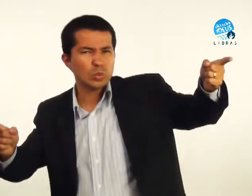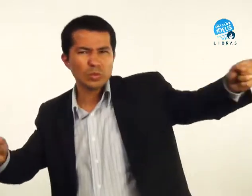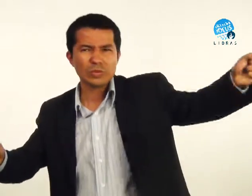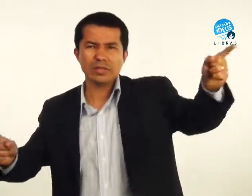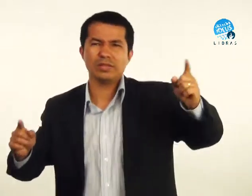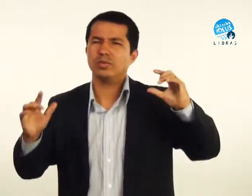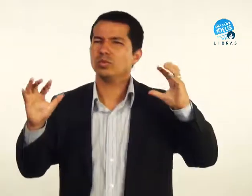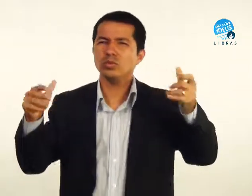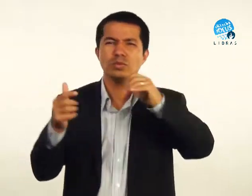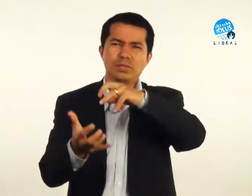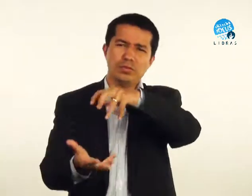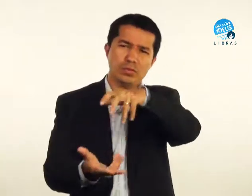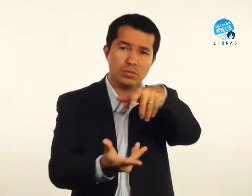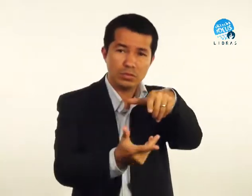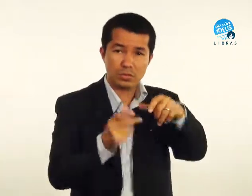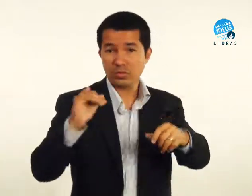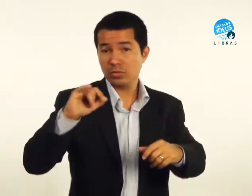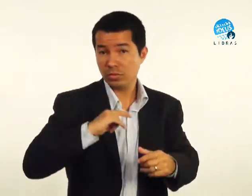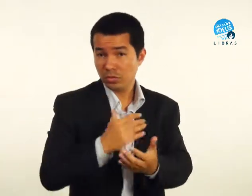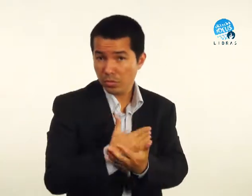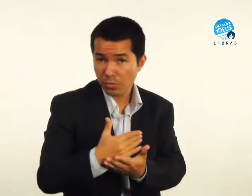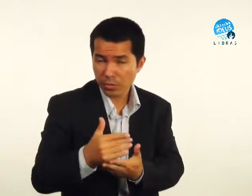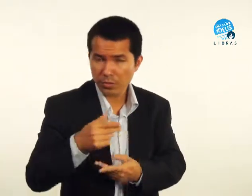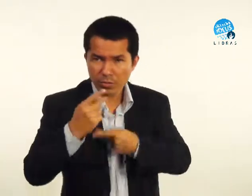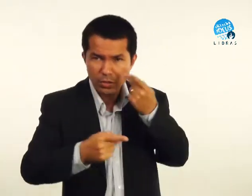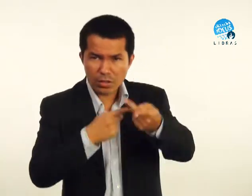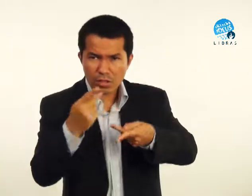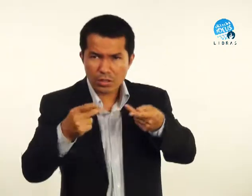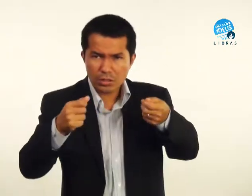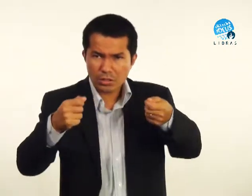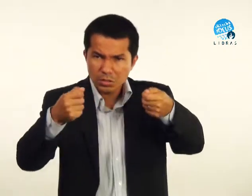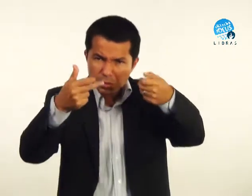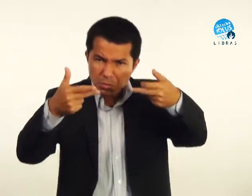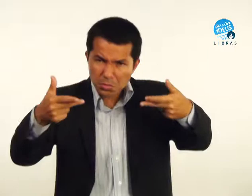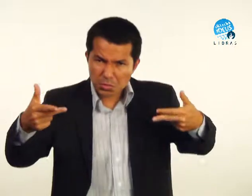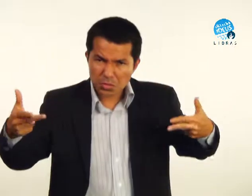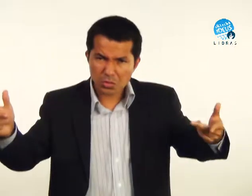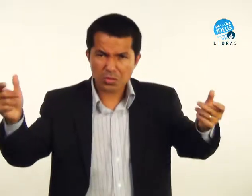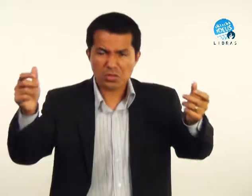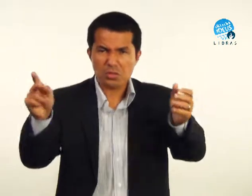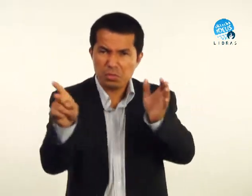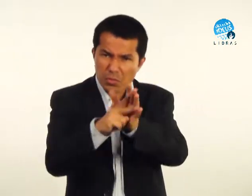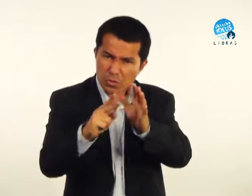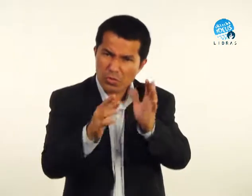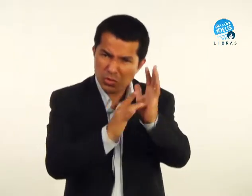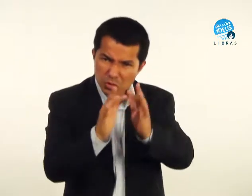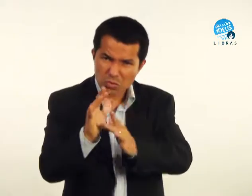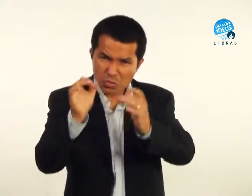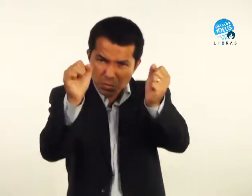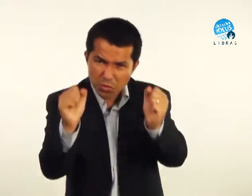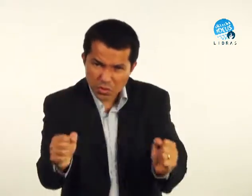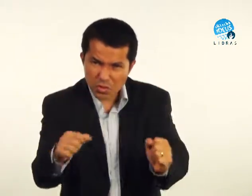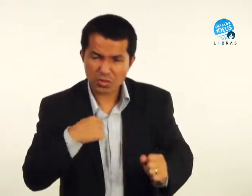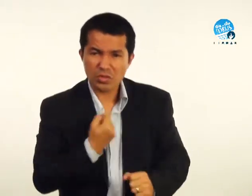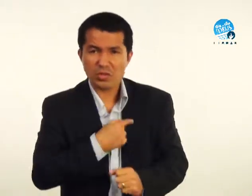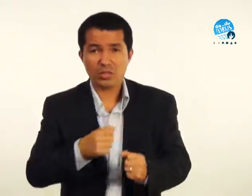Samaria e até os confins da terra. E quando nós começamos a falar desse poder de Jesus, nós não estamos falando de algo